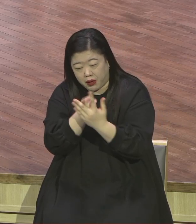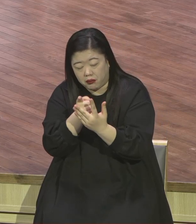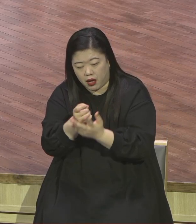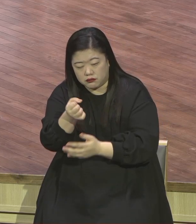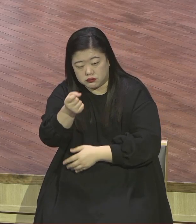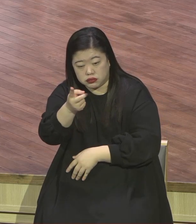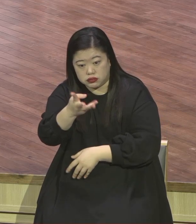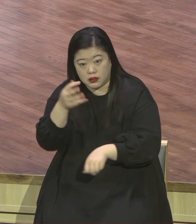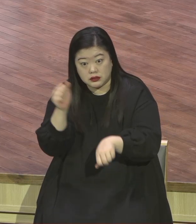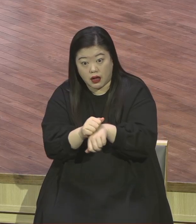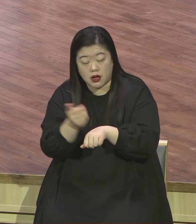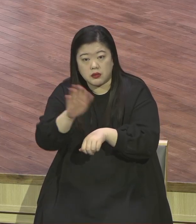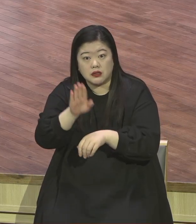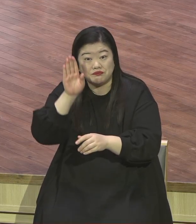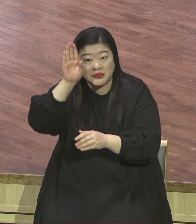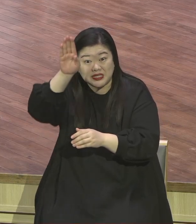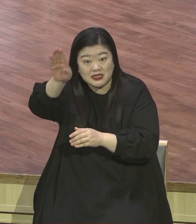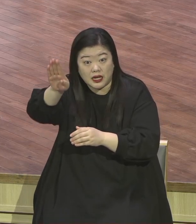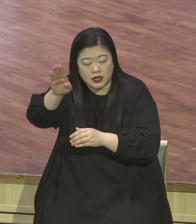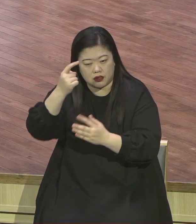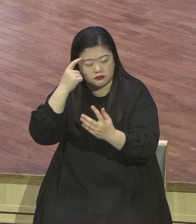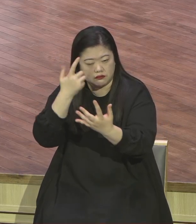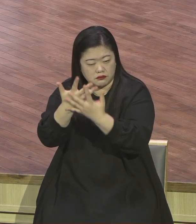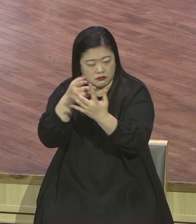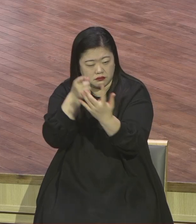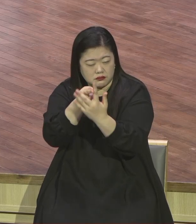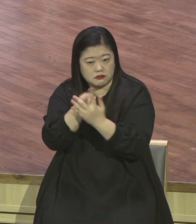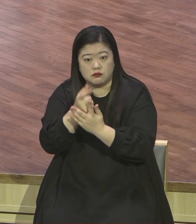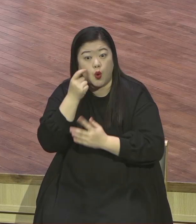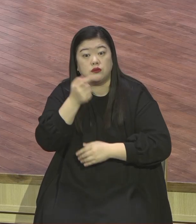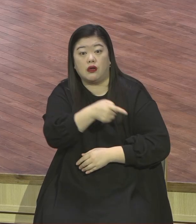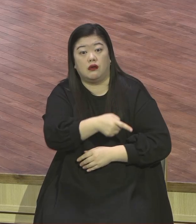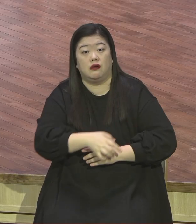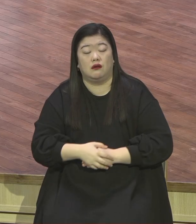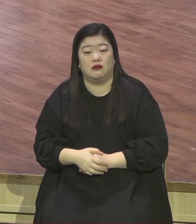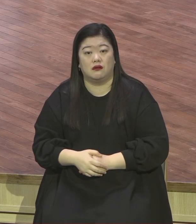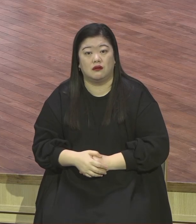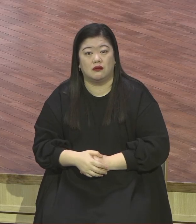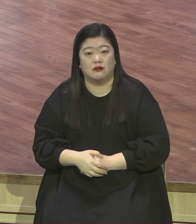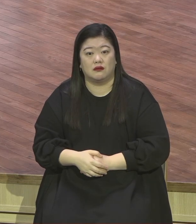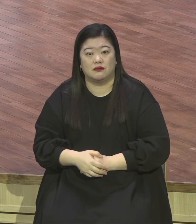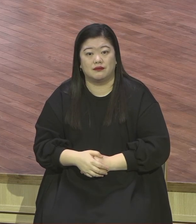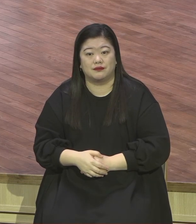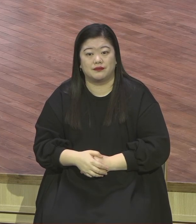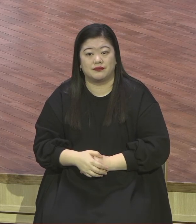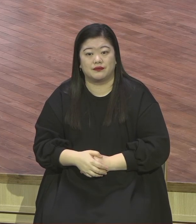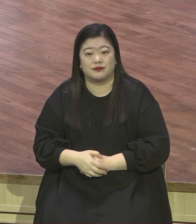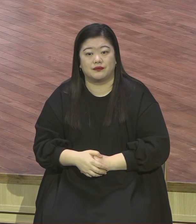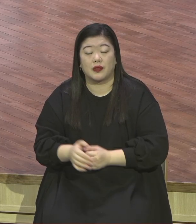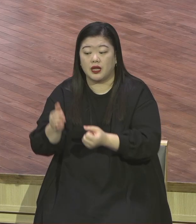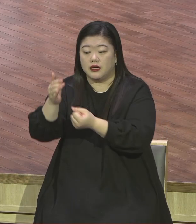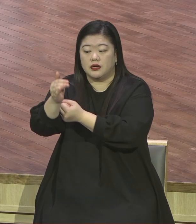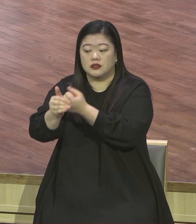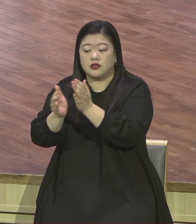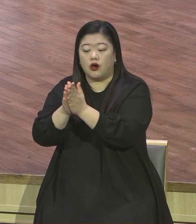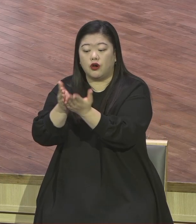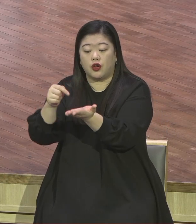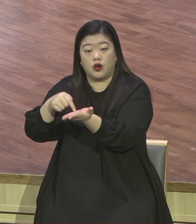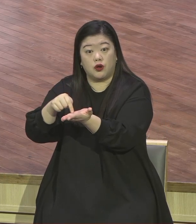예수님은 요한복음 10장 10절에 사단과 귀신들의 존재를 뭐라 그랬습니까 도둑으로 비해